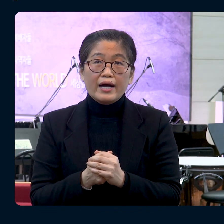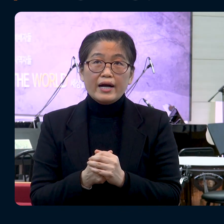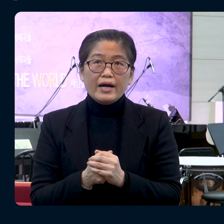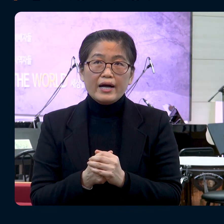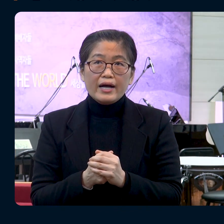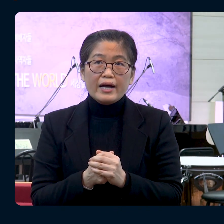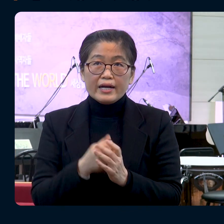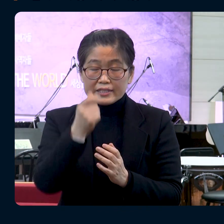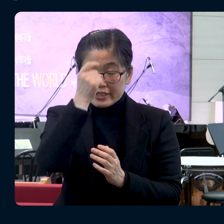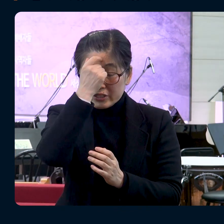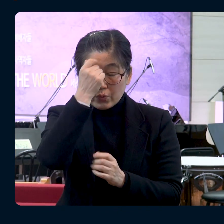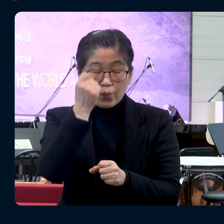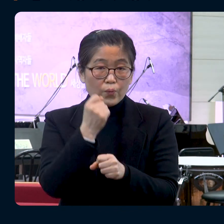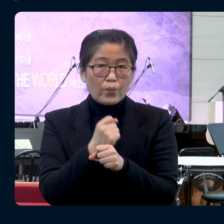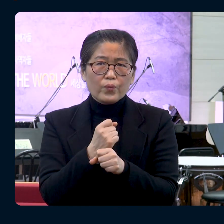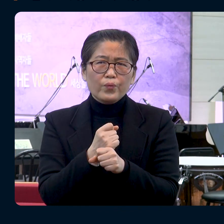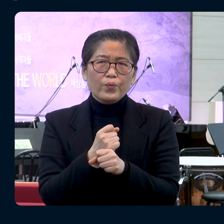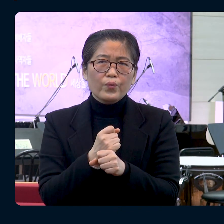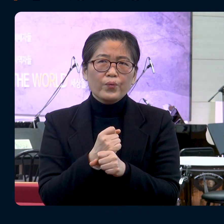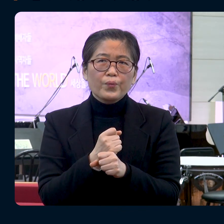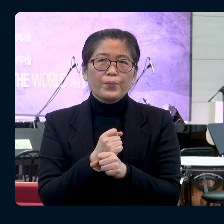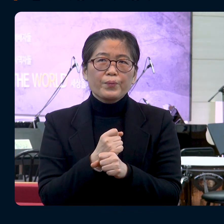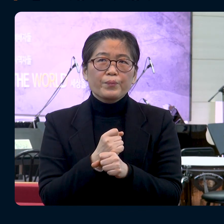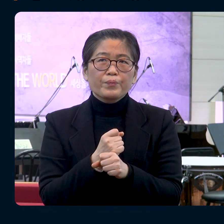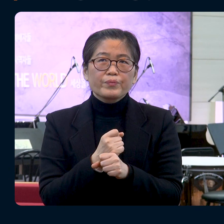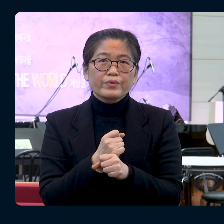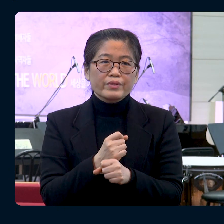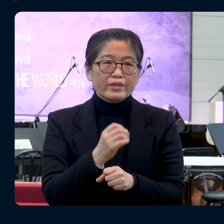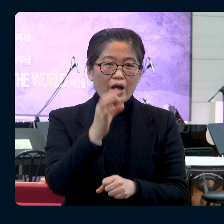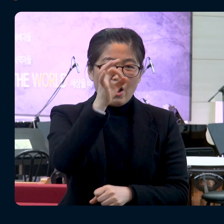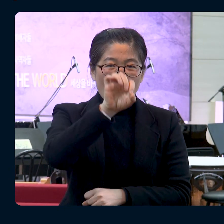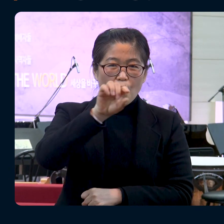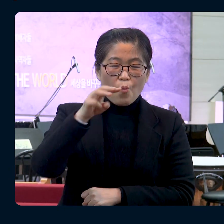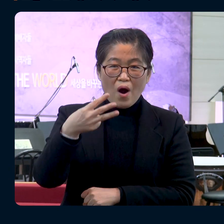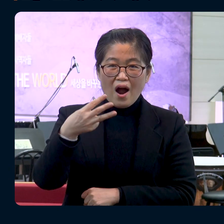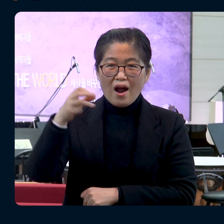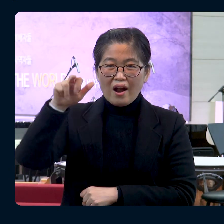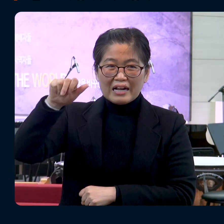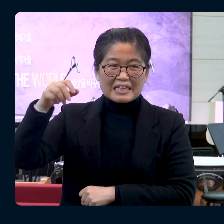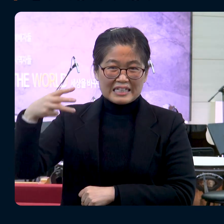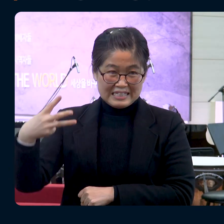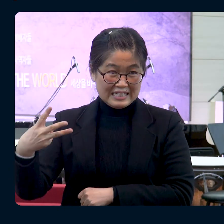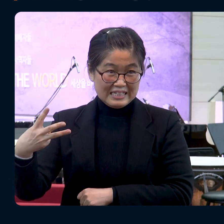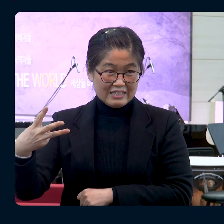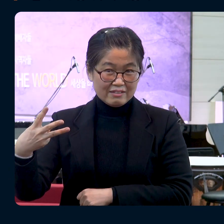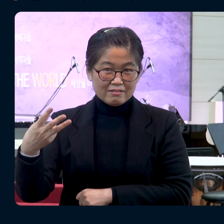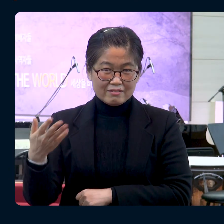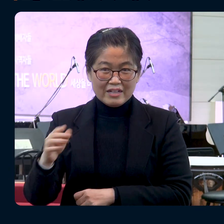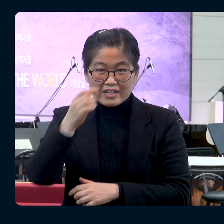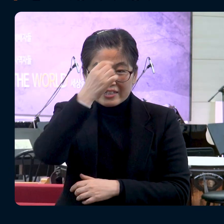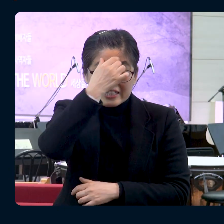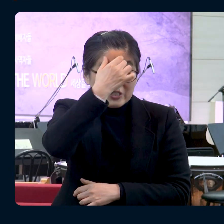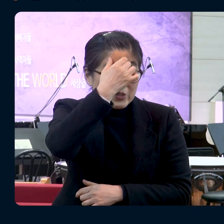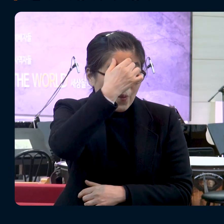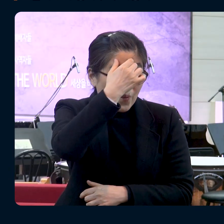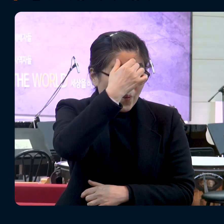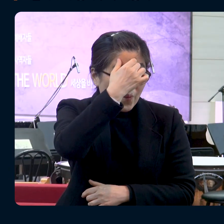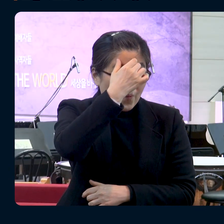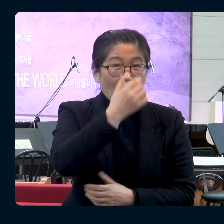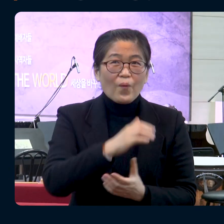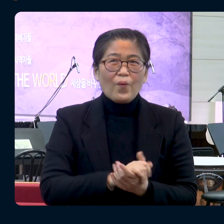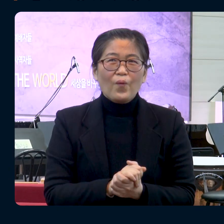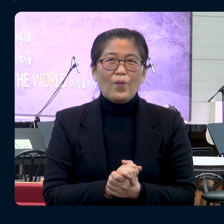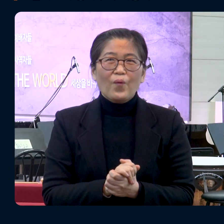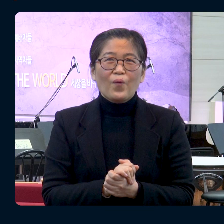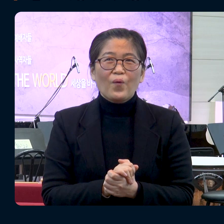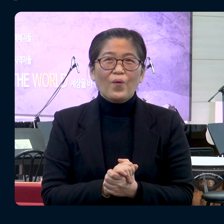우리가 참 많은 일을 가지고 기도하는데, 그런데 그래도 우리가 월드 클래스 아닙니까?